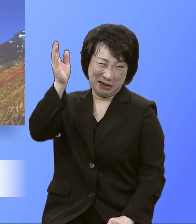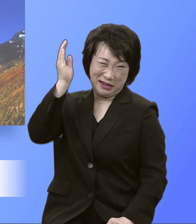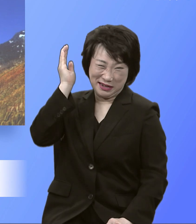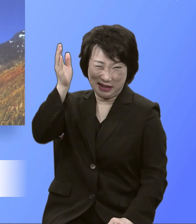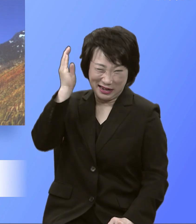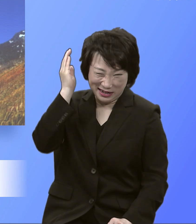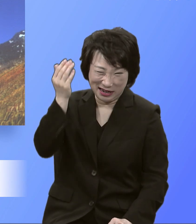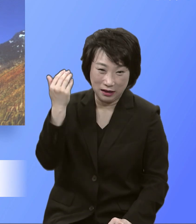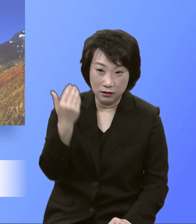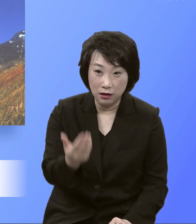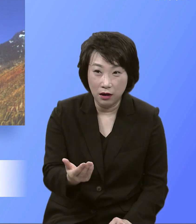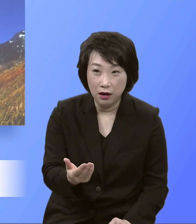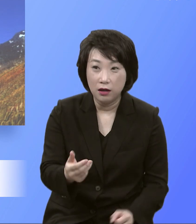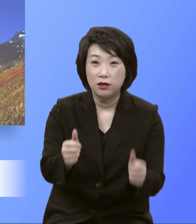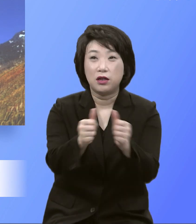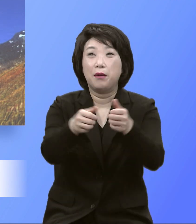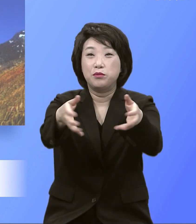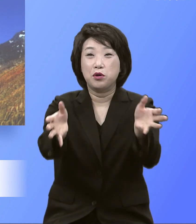남전도회가 막